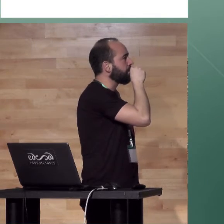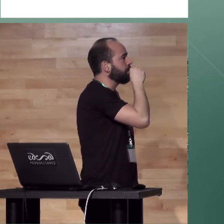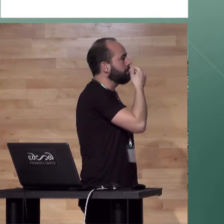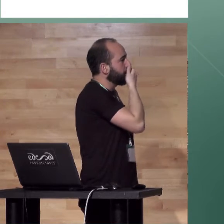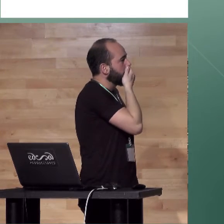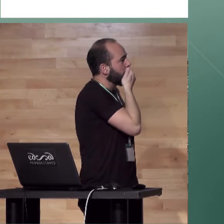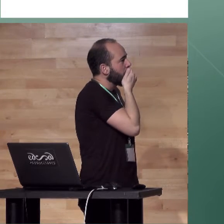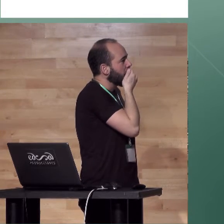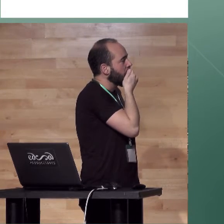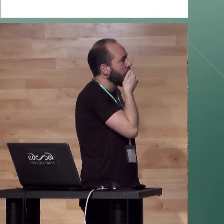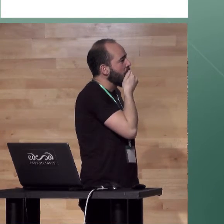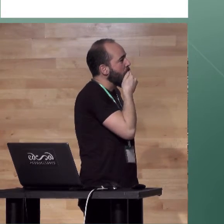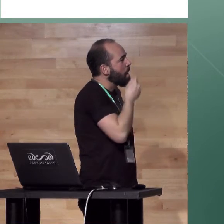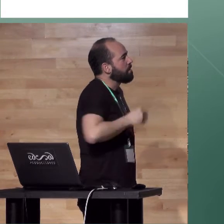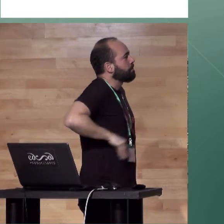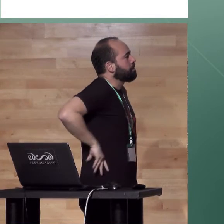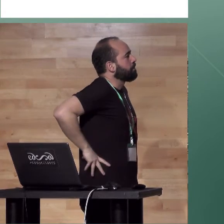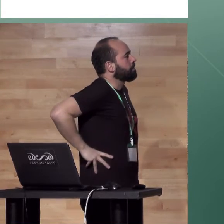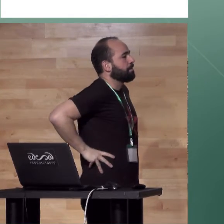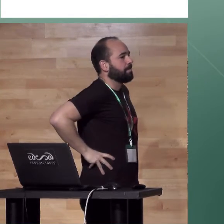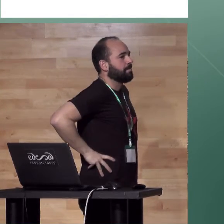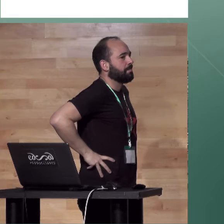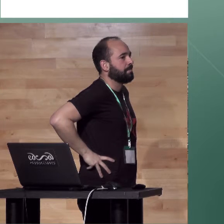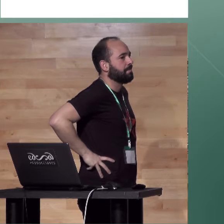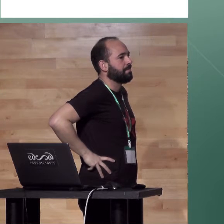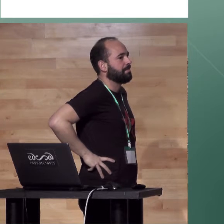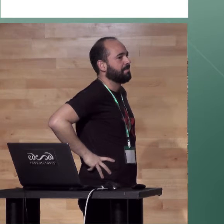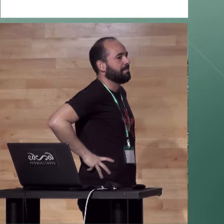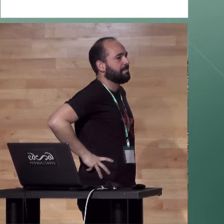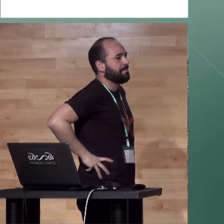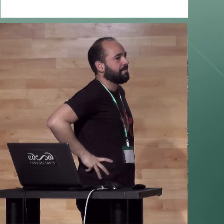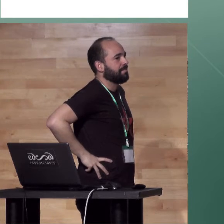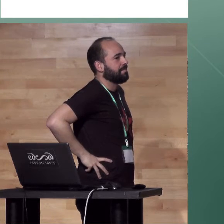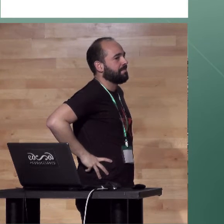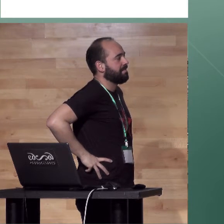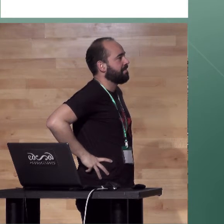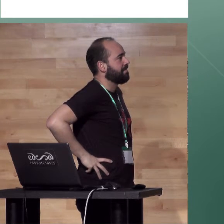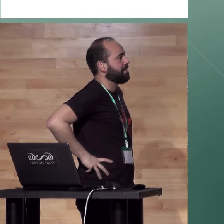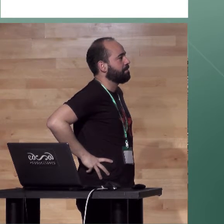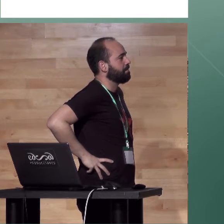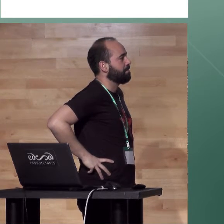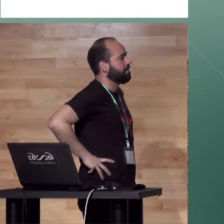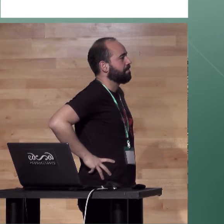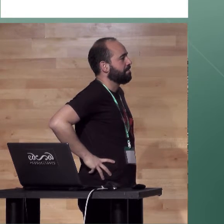I'm quitting right now. I promise. Okay? I'll see you tonight.